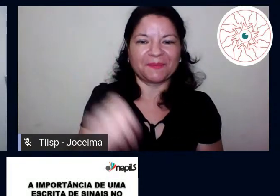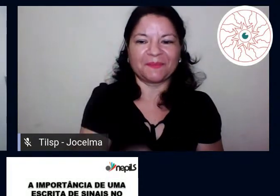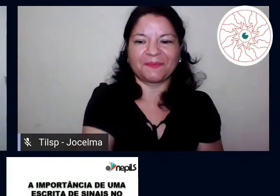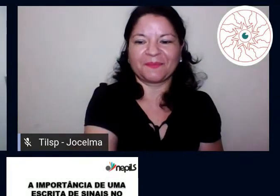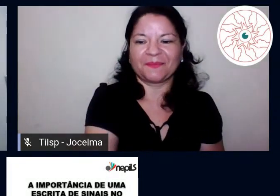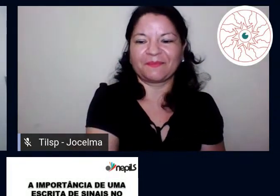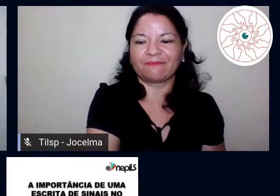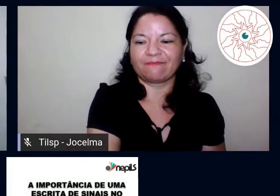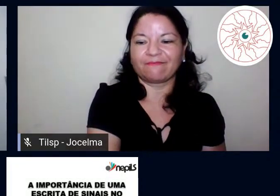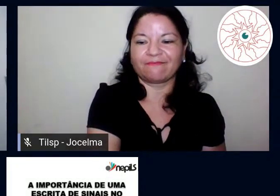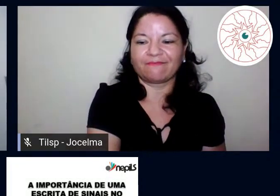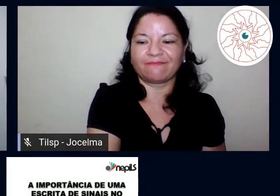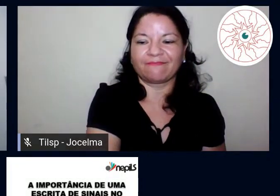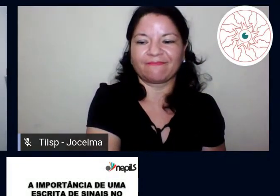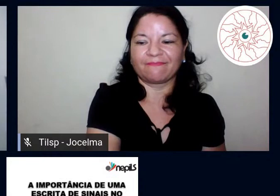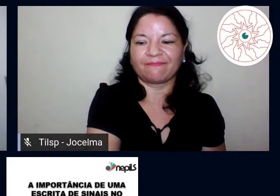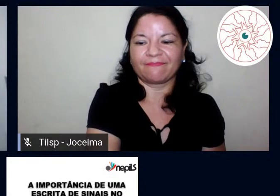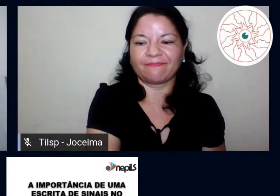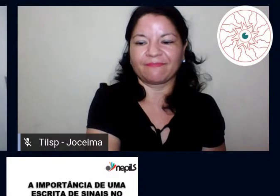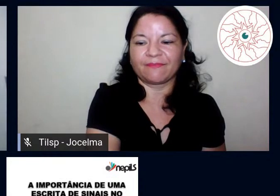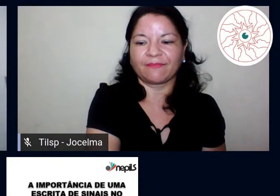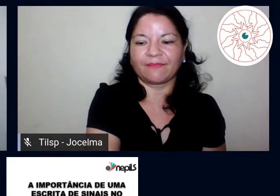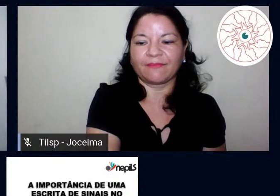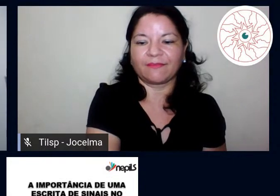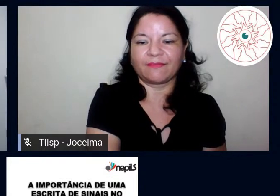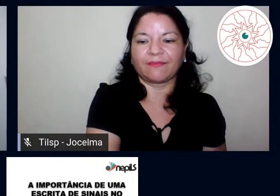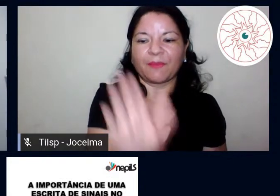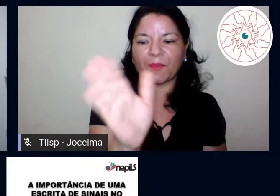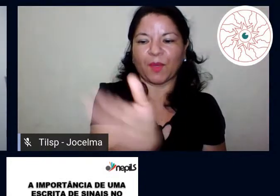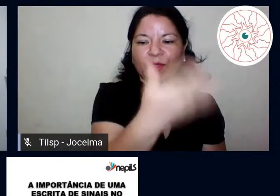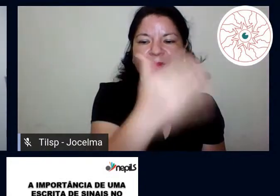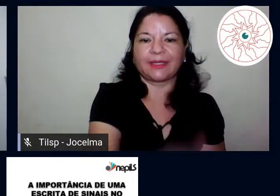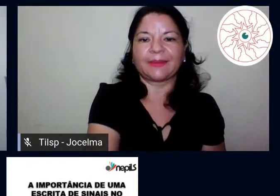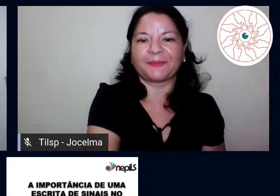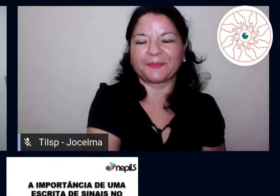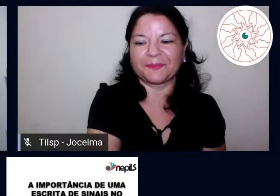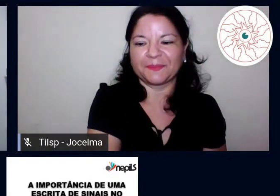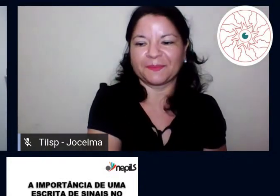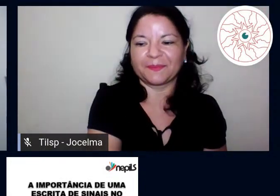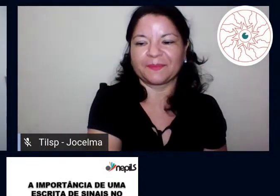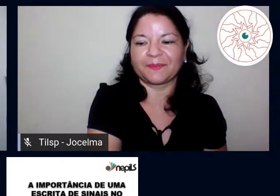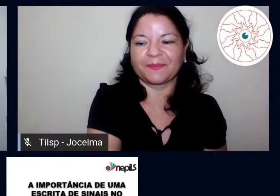mãos. Eh, pass, pode passar o slide, por favor.